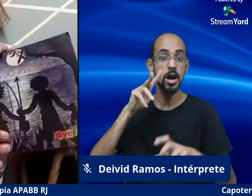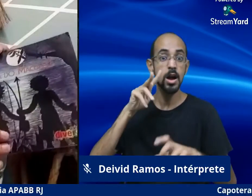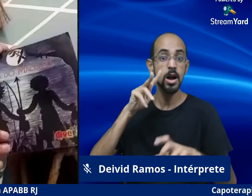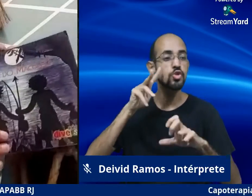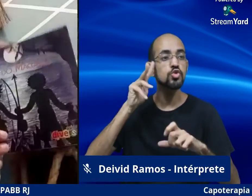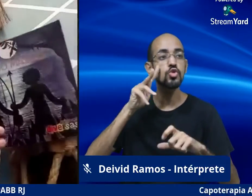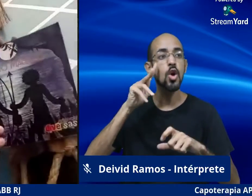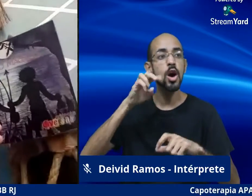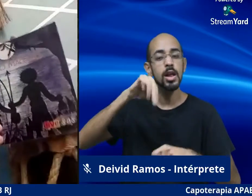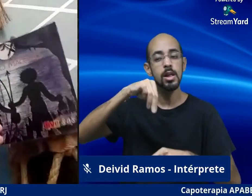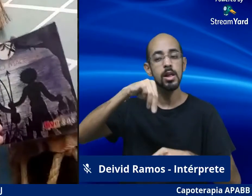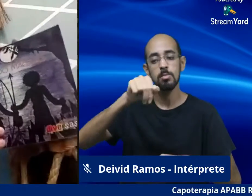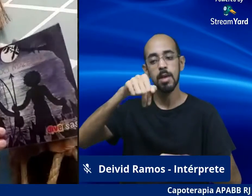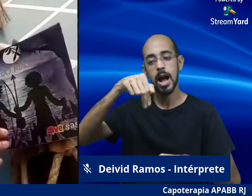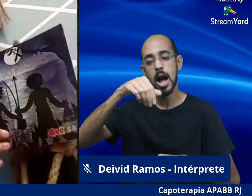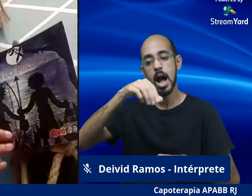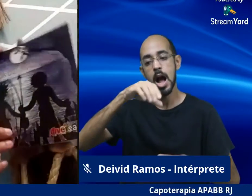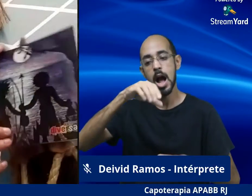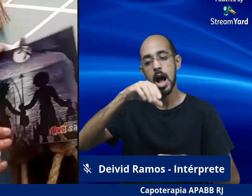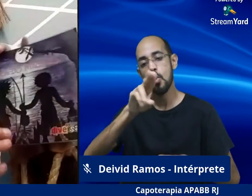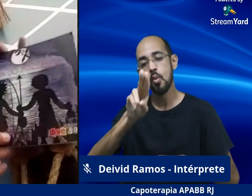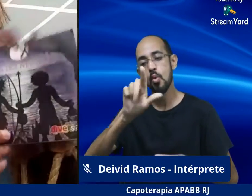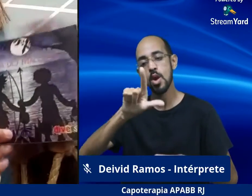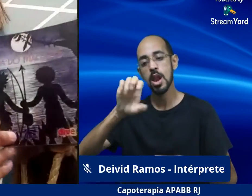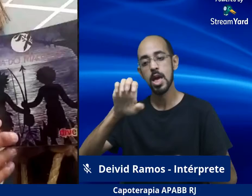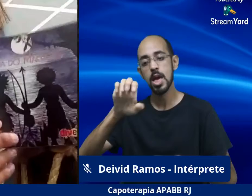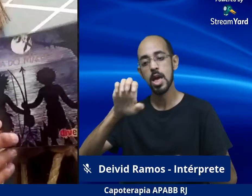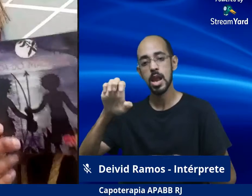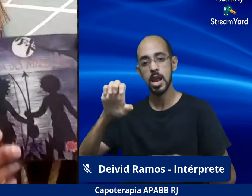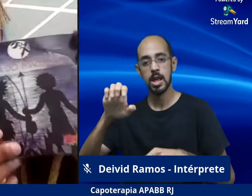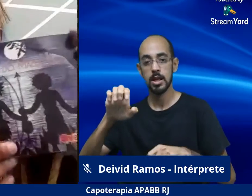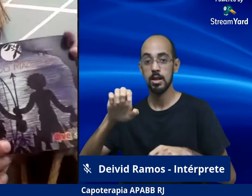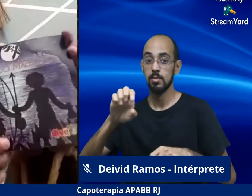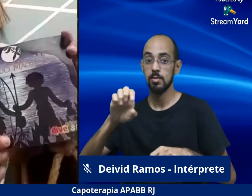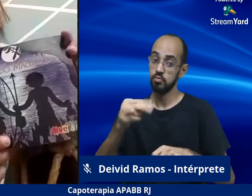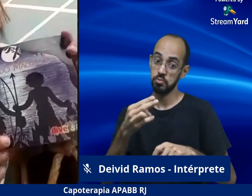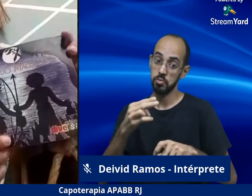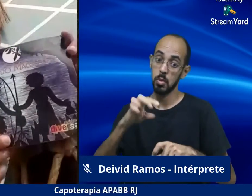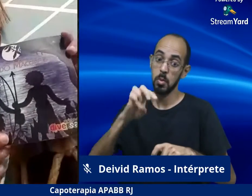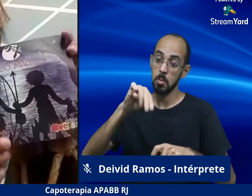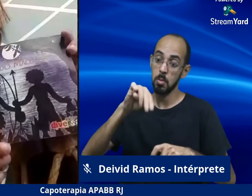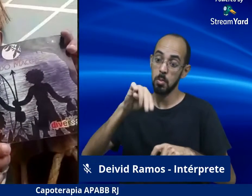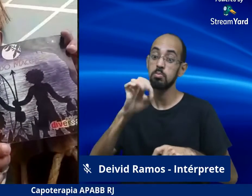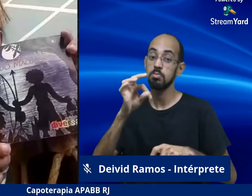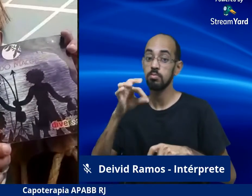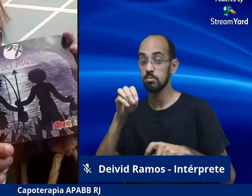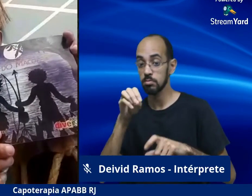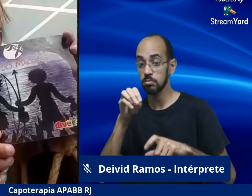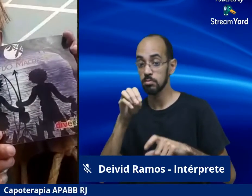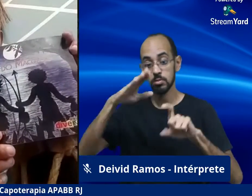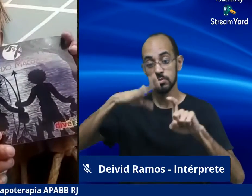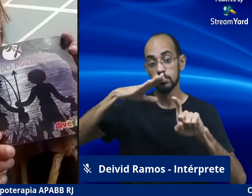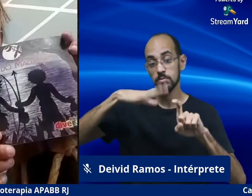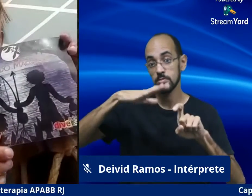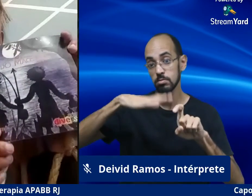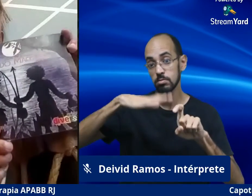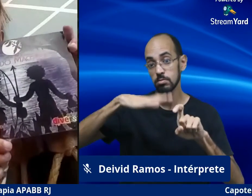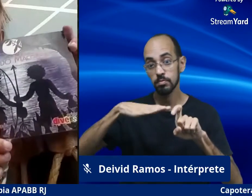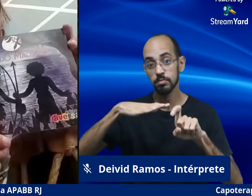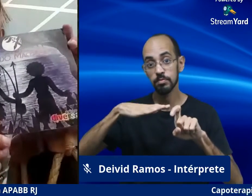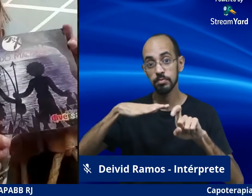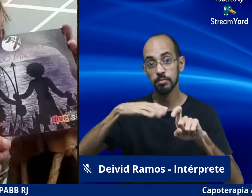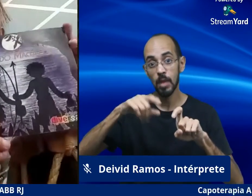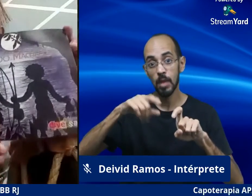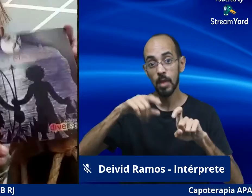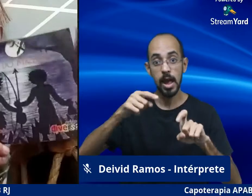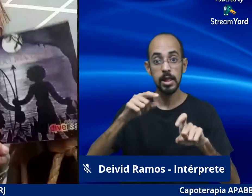Então, é o momento agora de aprender um pouquinho. Aqui na capa do livro, a gente já vê a beira-mar, né? A